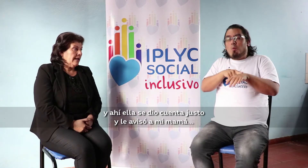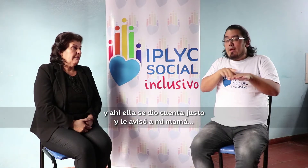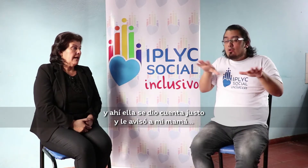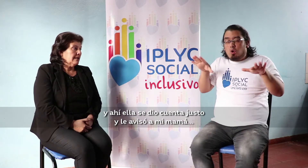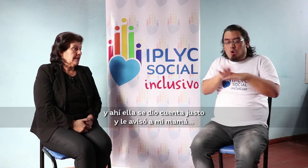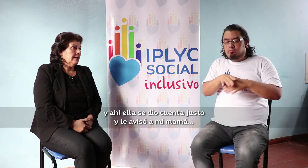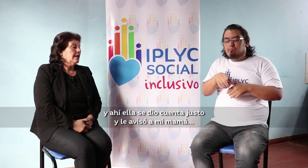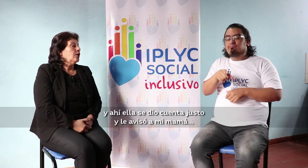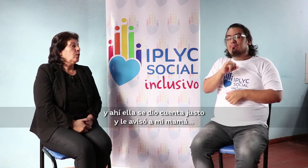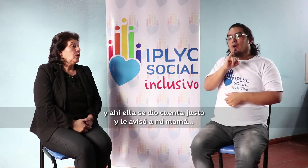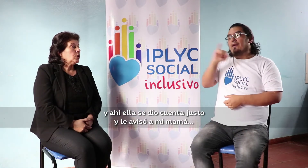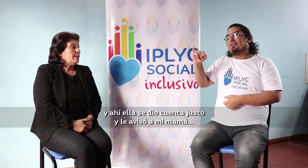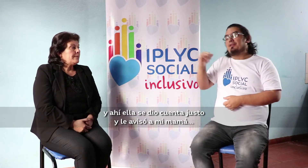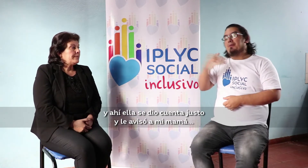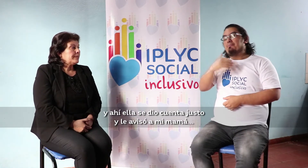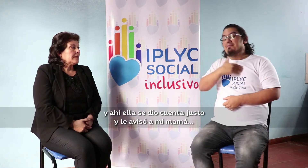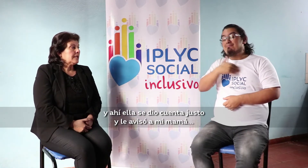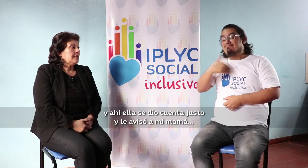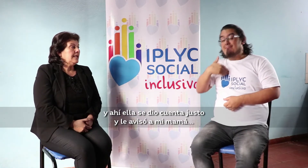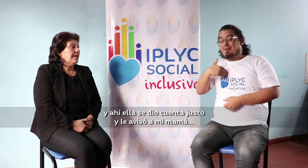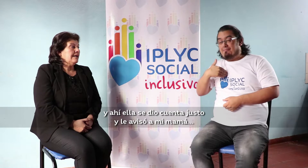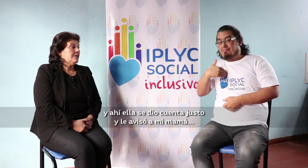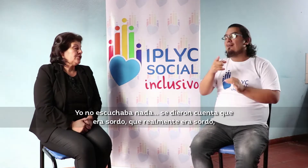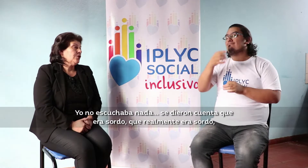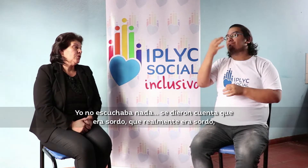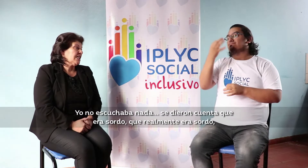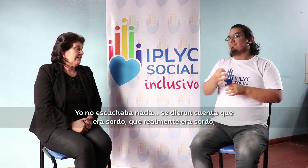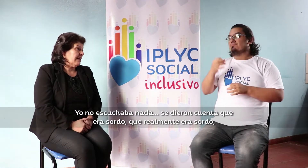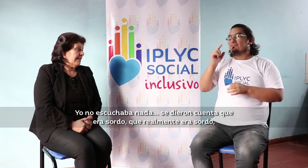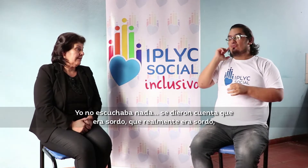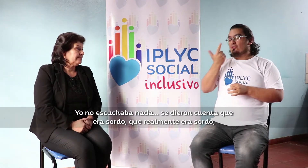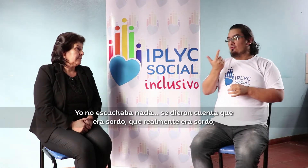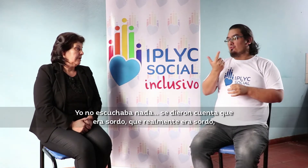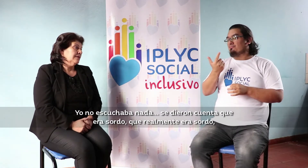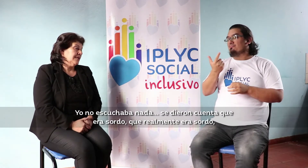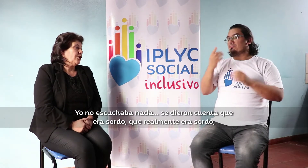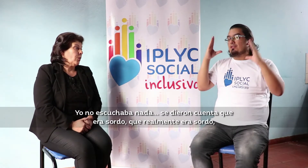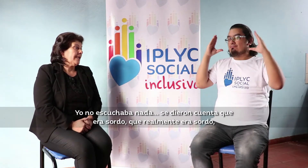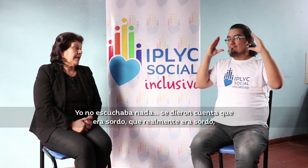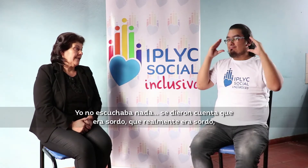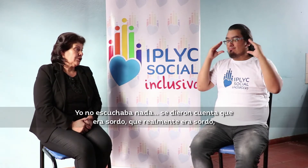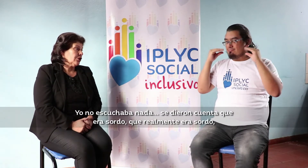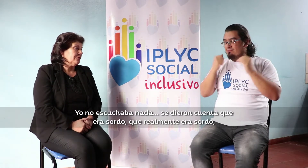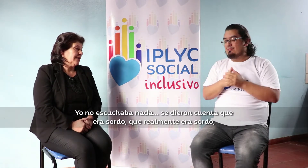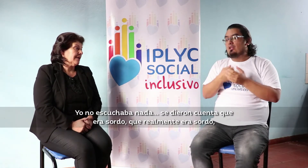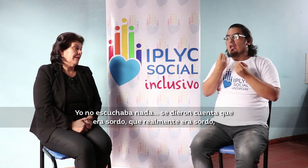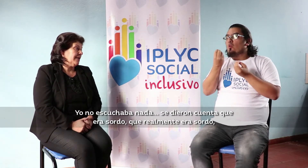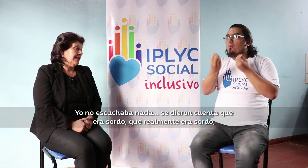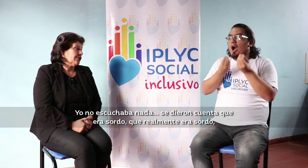cuenta, ¿sí? Justo, y le avisó a mi mamá y yo no escuchaba nada. Se dieron cuenta que era sordo, que realmente era